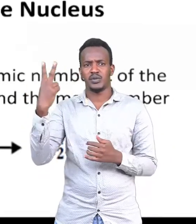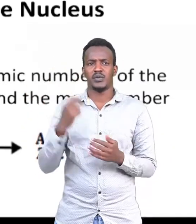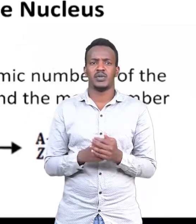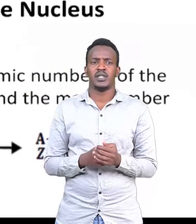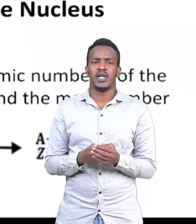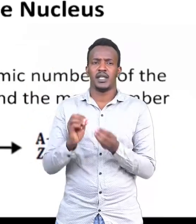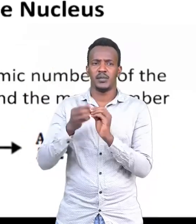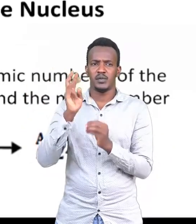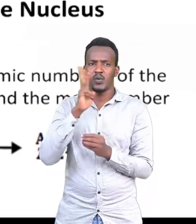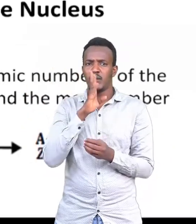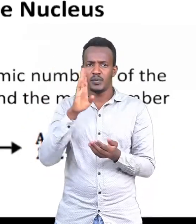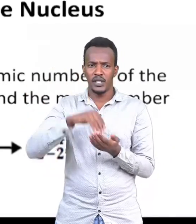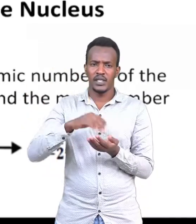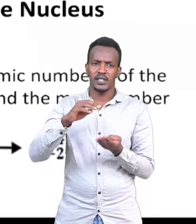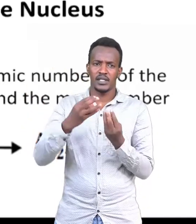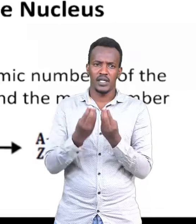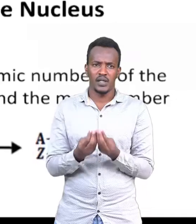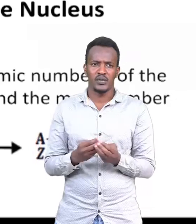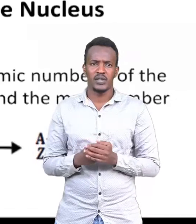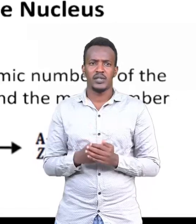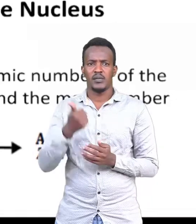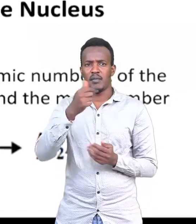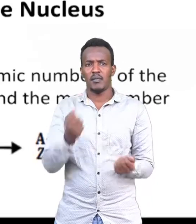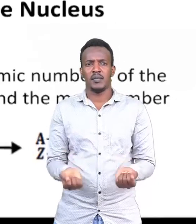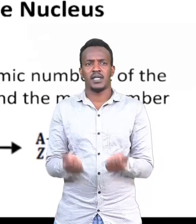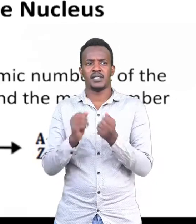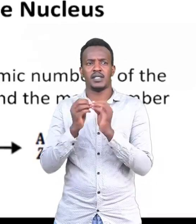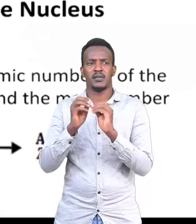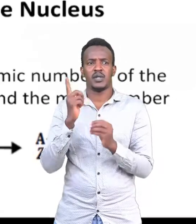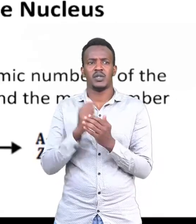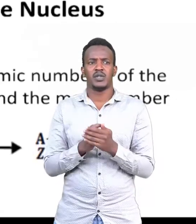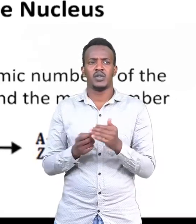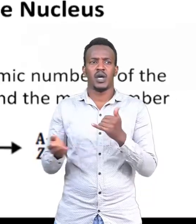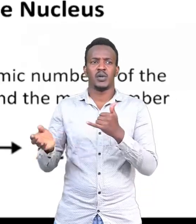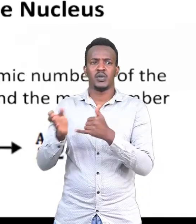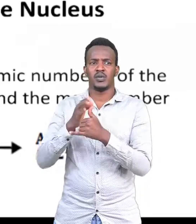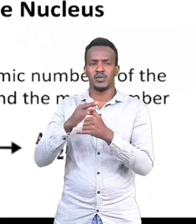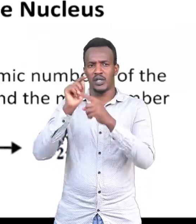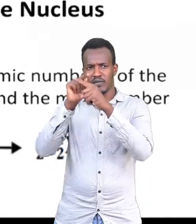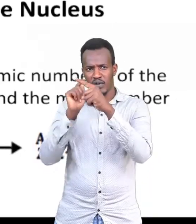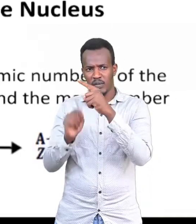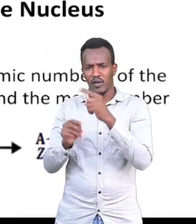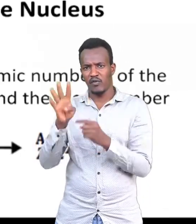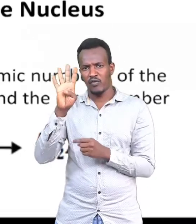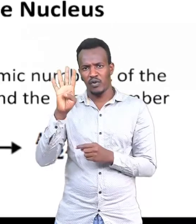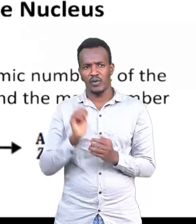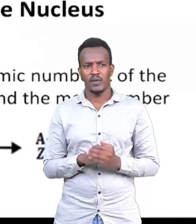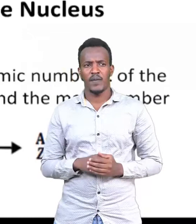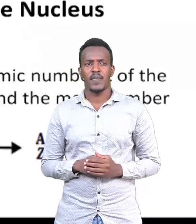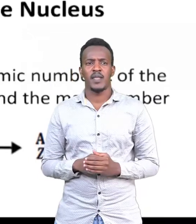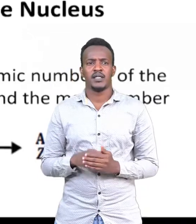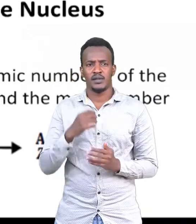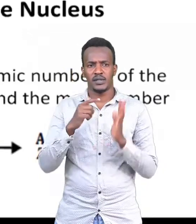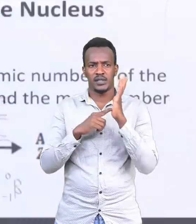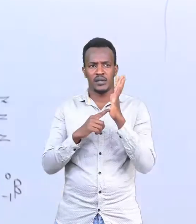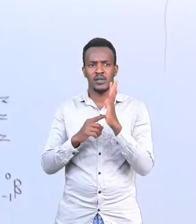isagu labo hoos u yaraanaya mass number-ki markaas eedahay xagga sare ahaana goes down by 4 isna 4 buu markaas waxa weyn daciifaya way